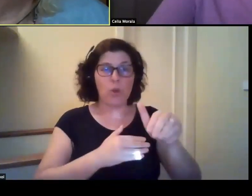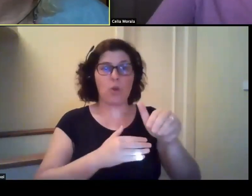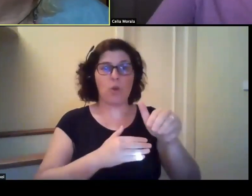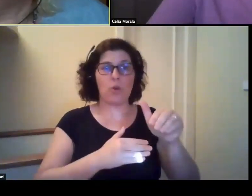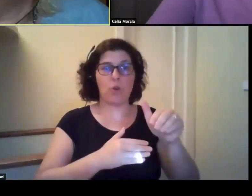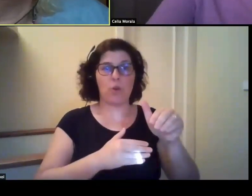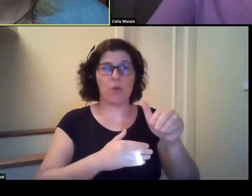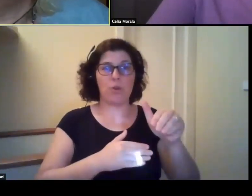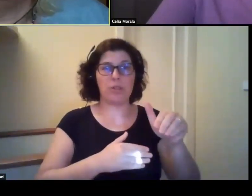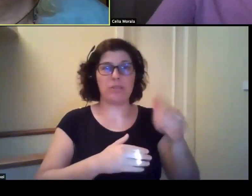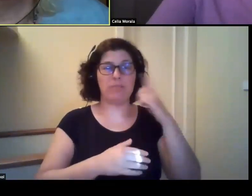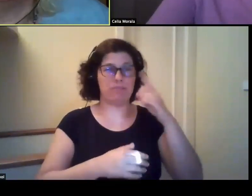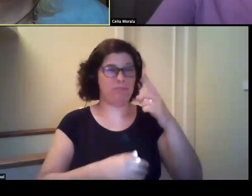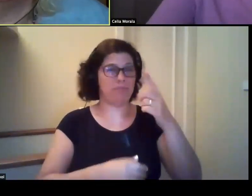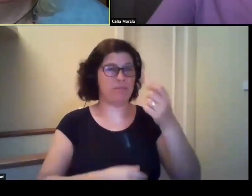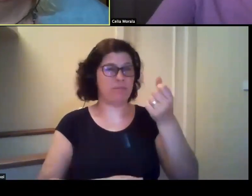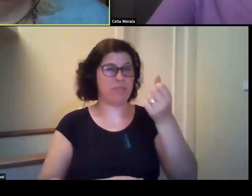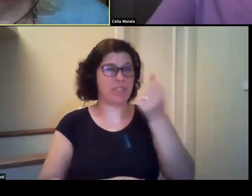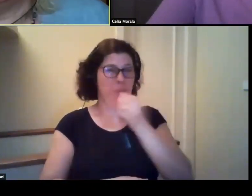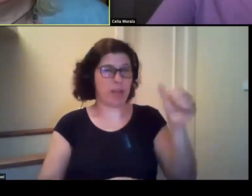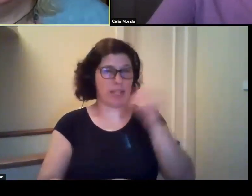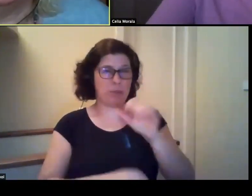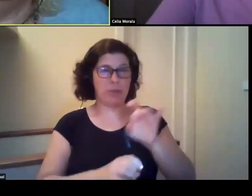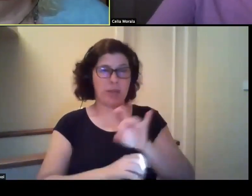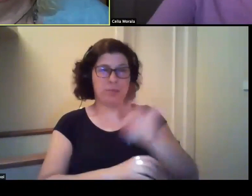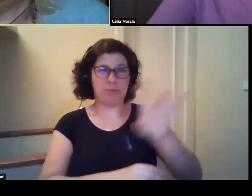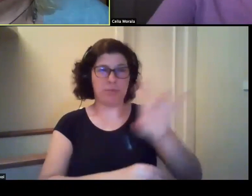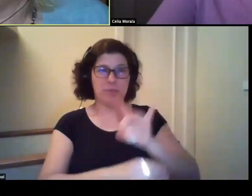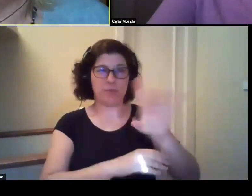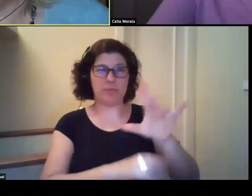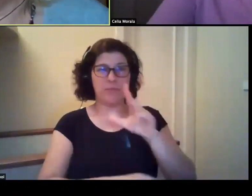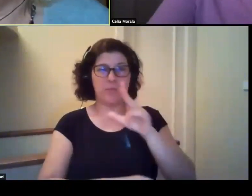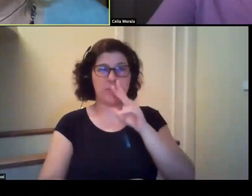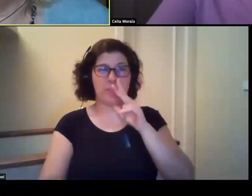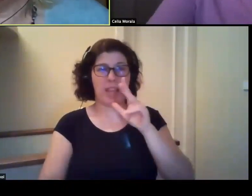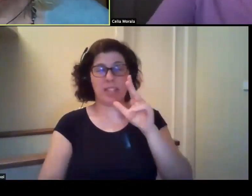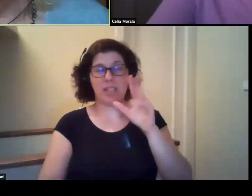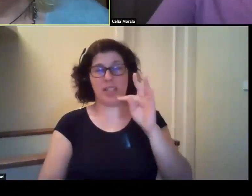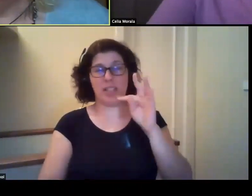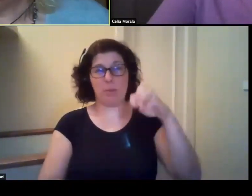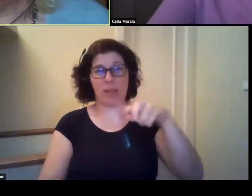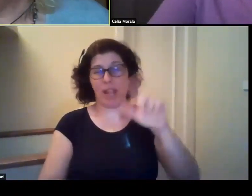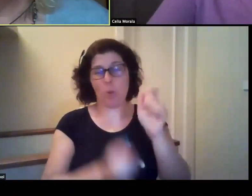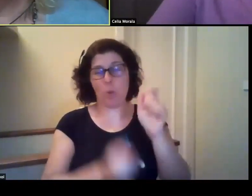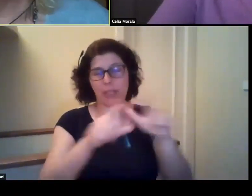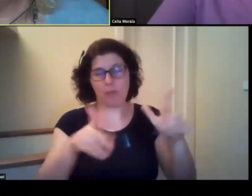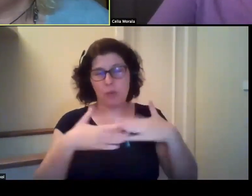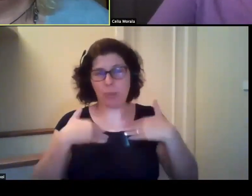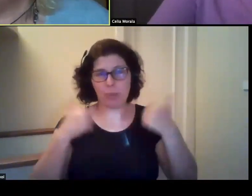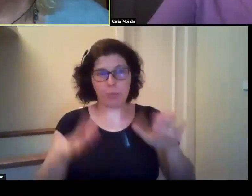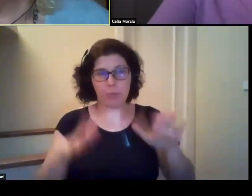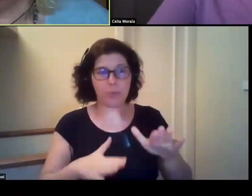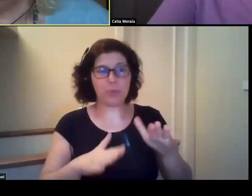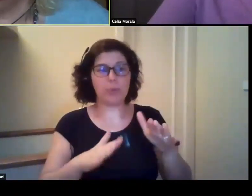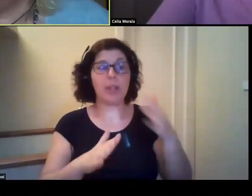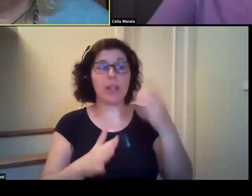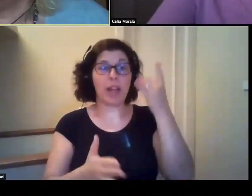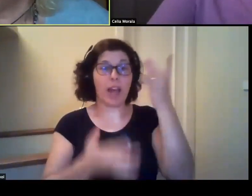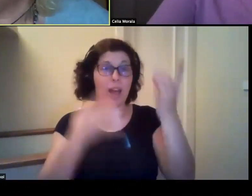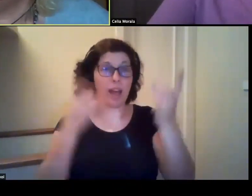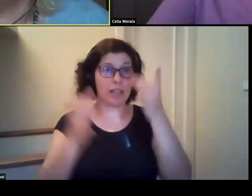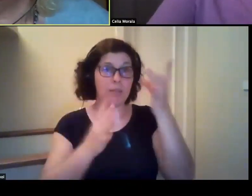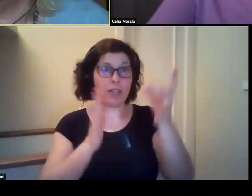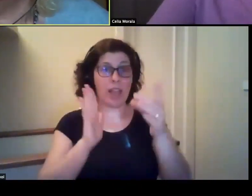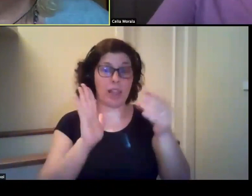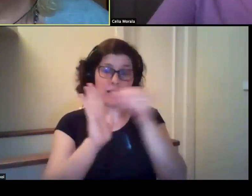apartado que todas las semanas enviamos, en nuestro HTML o en la plataforma que proceda, publicaremos las actividades que emanen